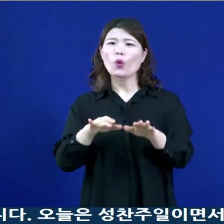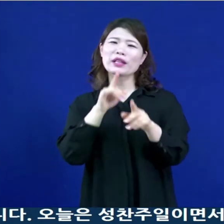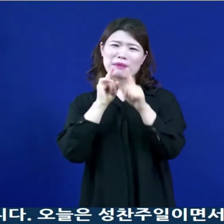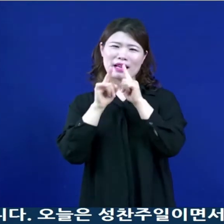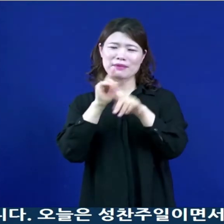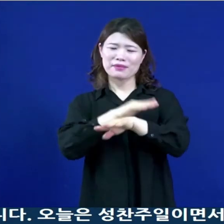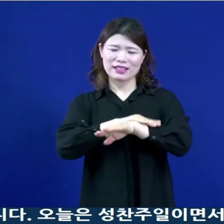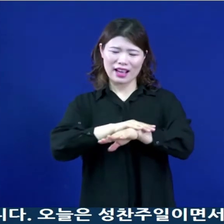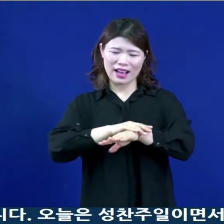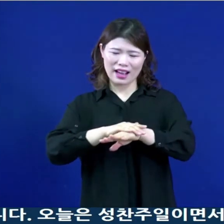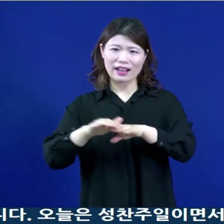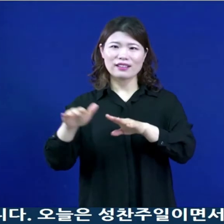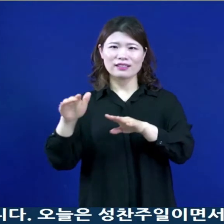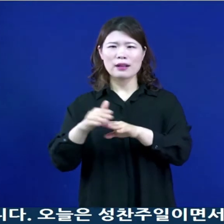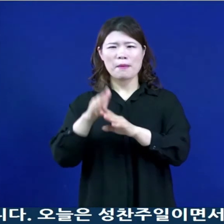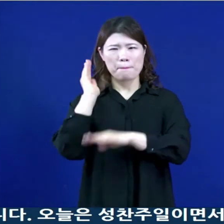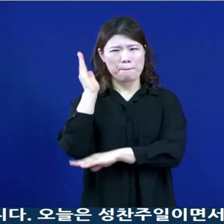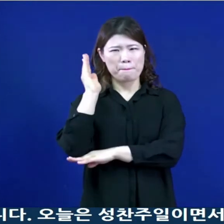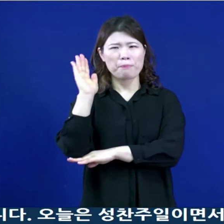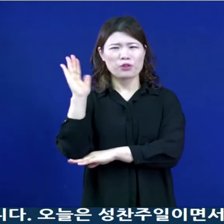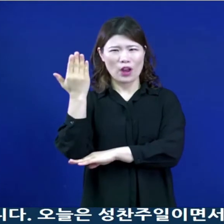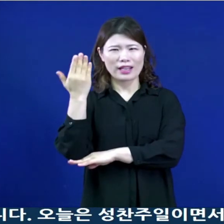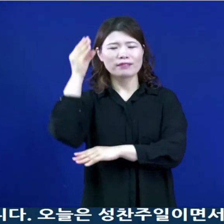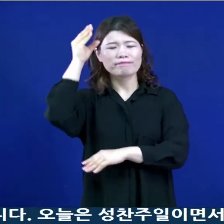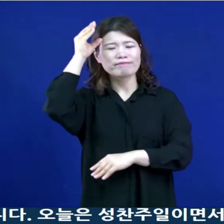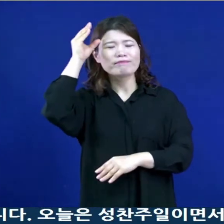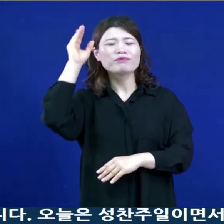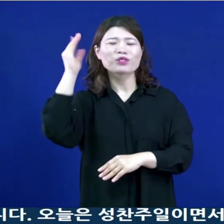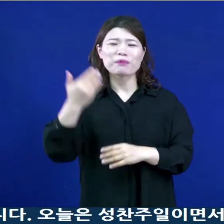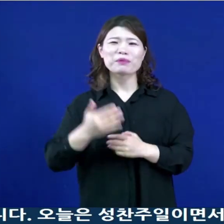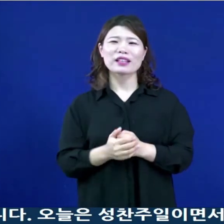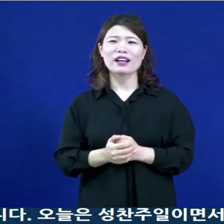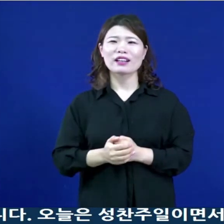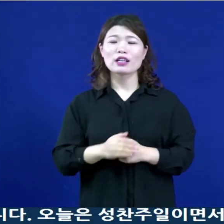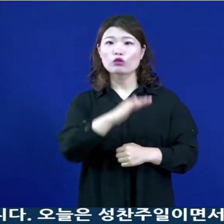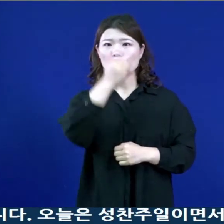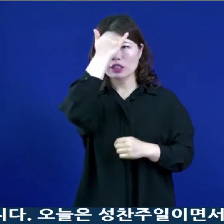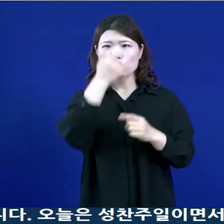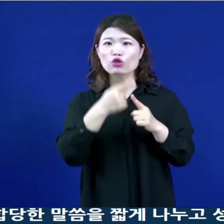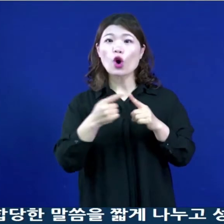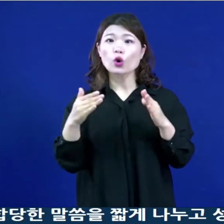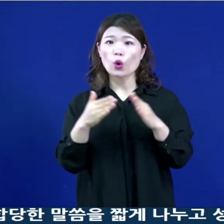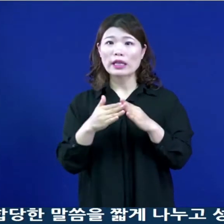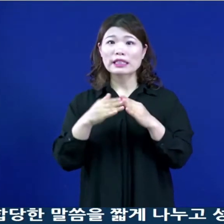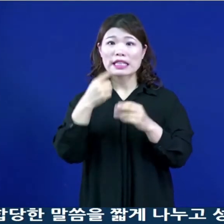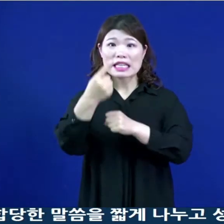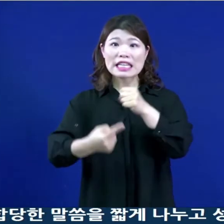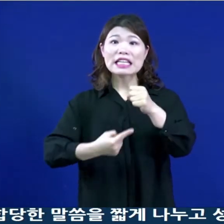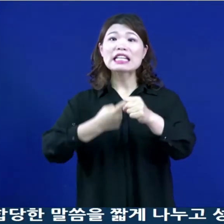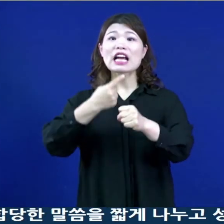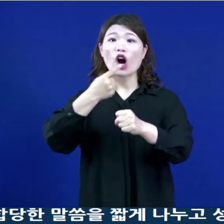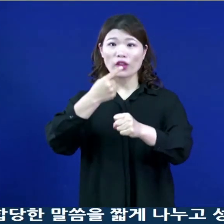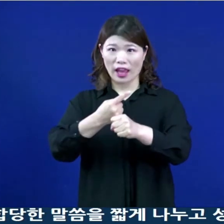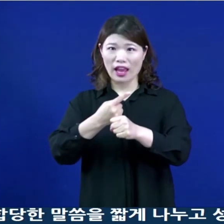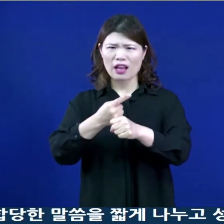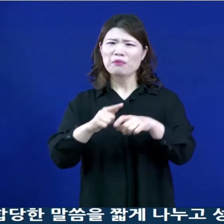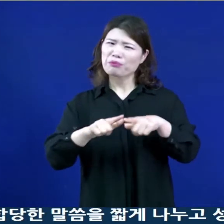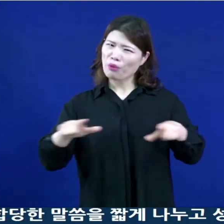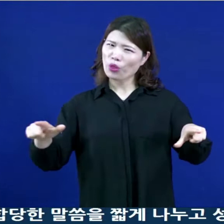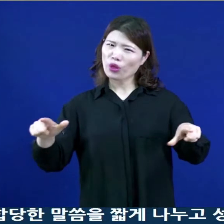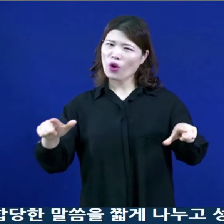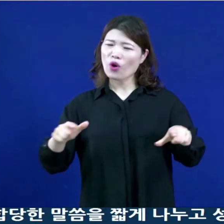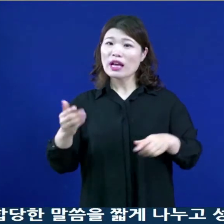잘 풀어질 수 있기를 기대합니다. 우리 교회는 1년에 정상적으로